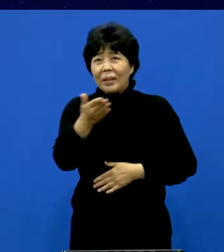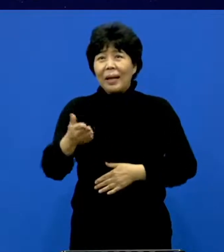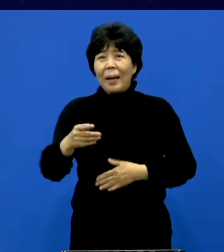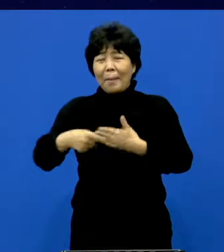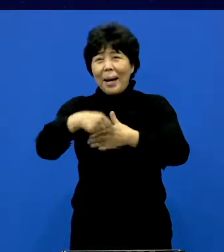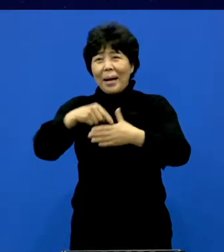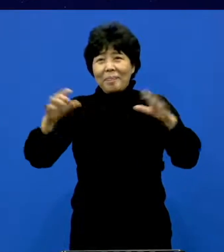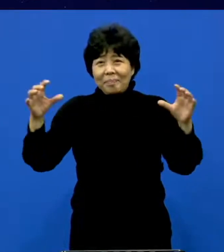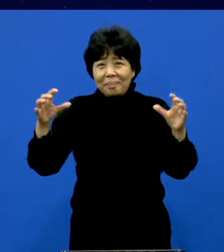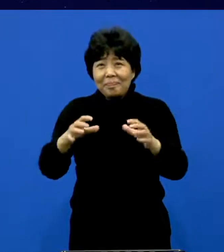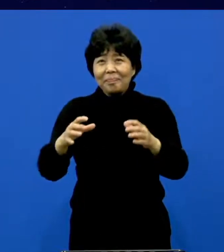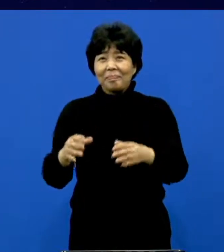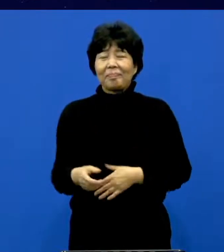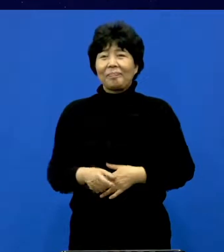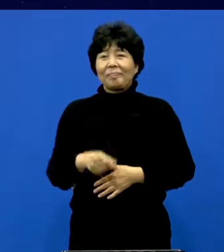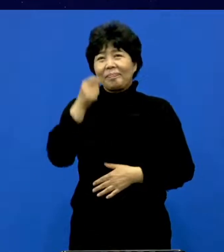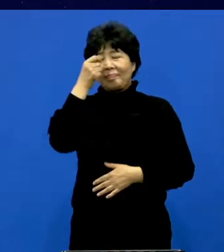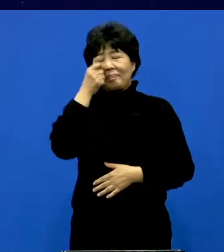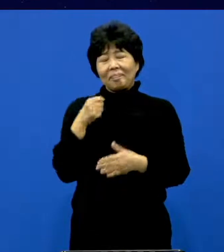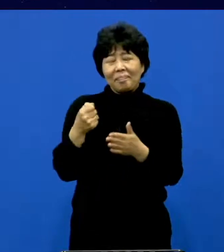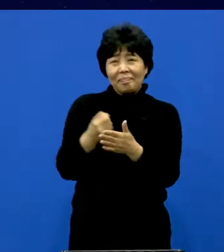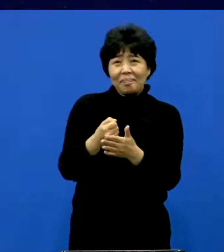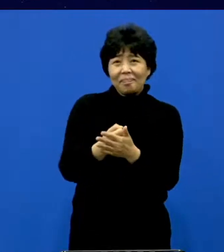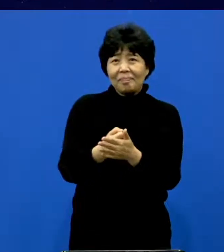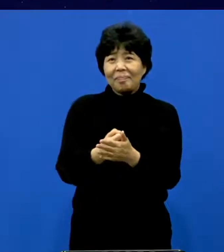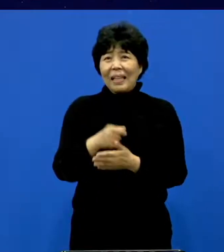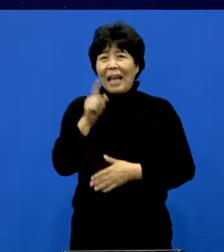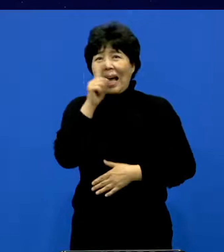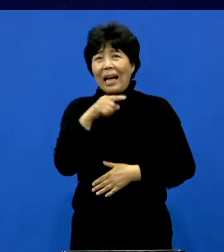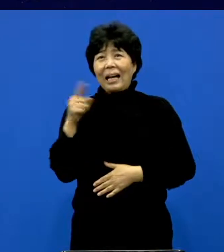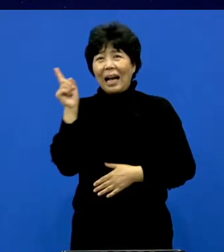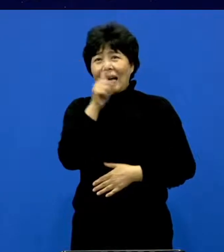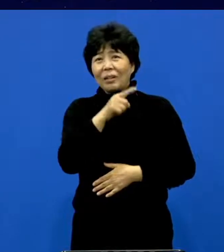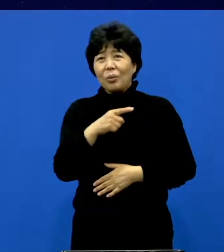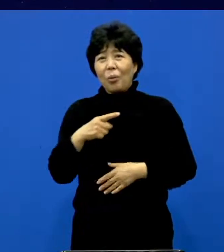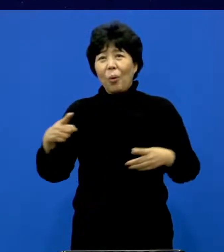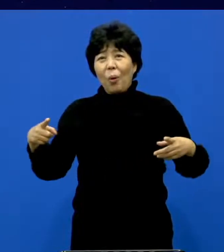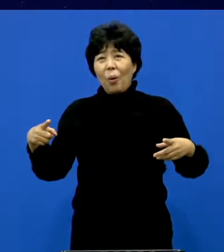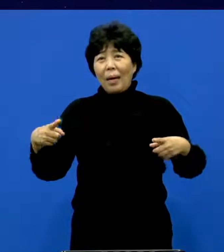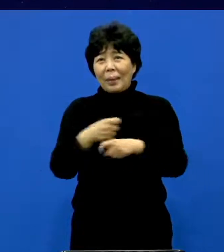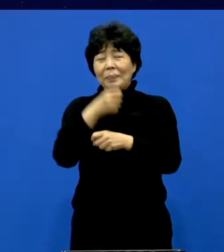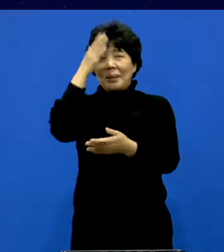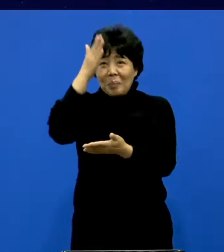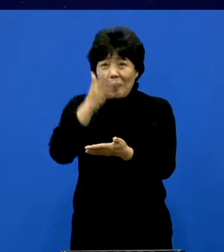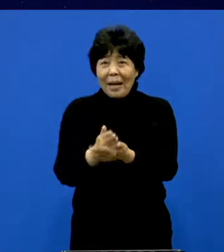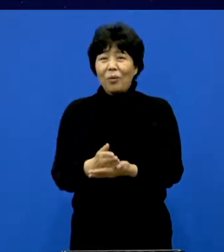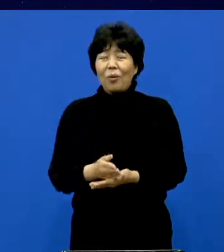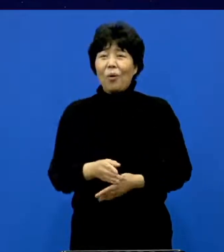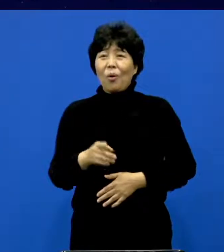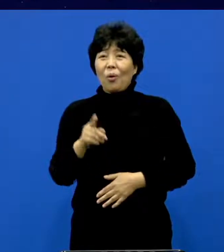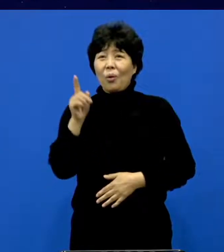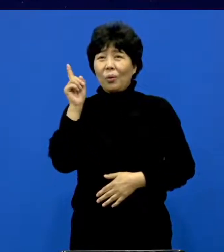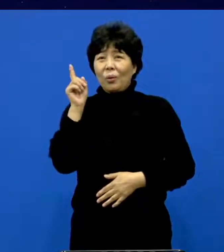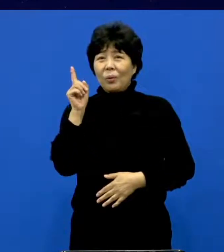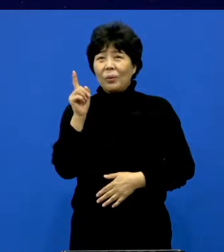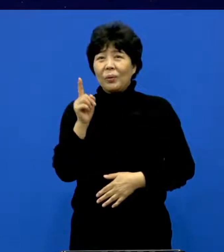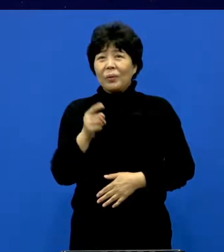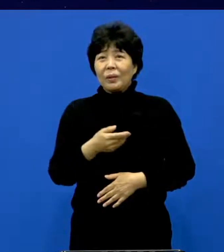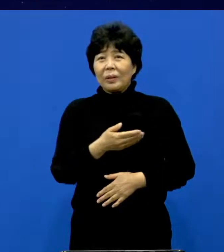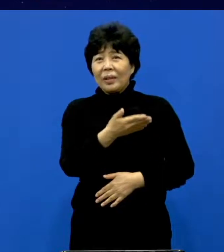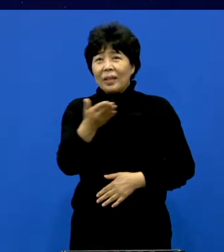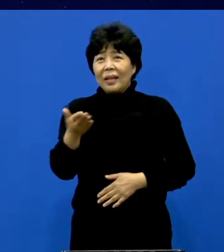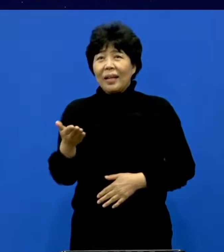불쌍히 여기며 겸손하며 악을 악으로 욕을 욕으로 갚지 말고 도리어 복을 빌라. 이를 위하여 너희가 부르심을 받았으니